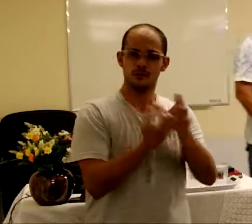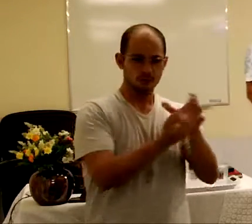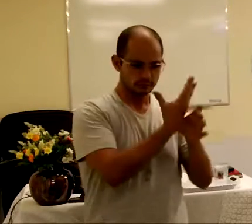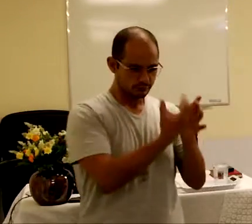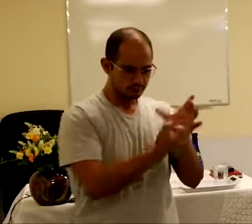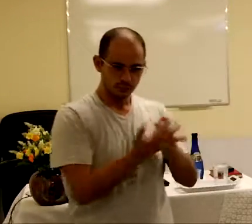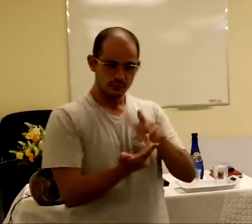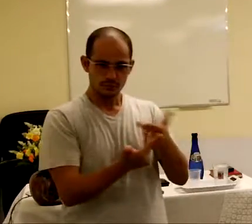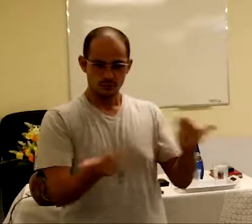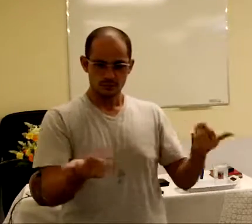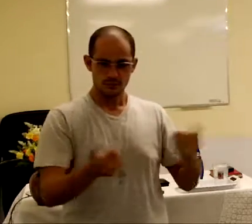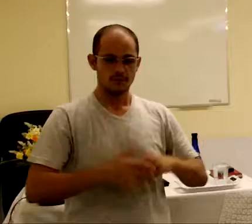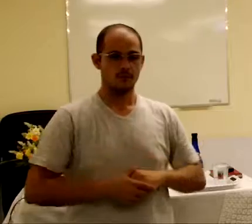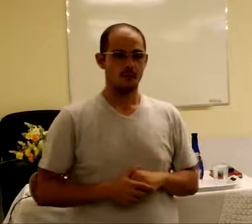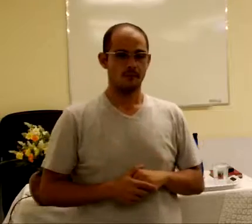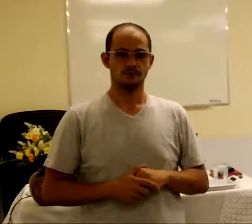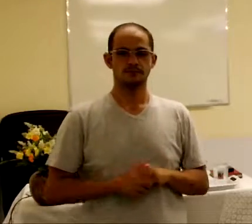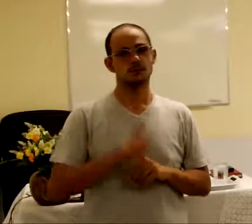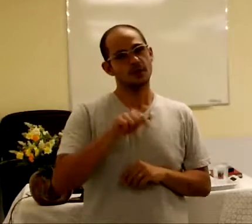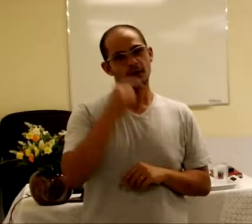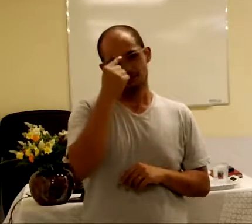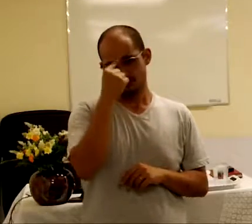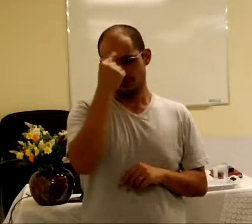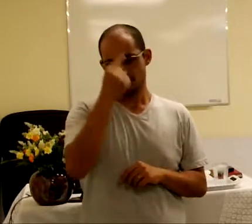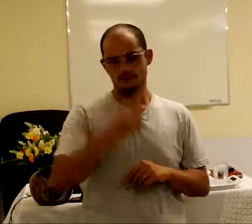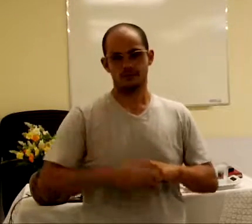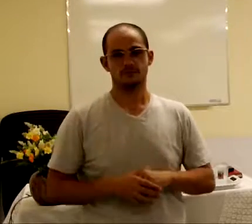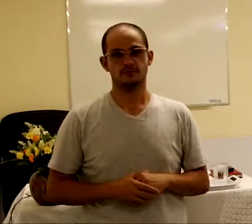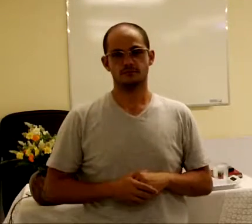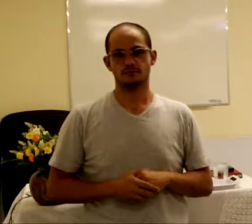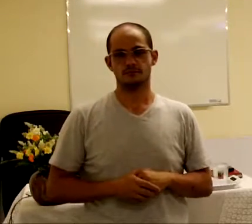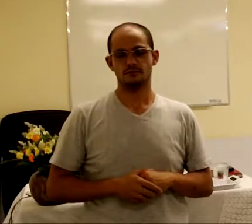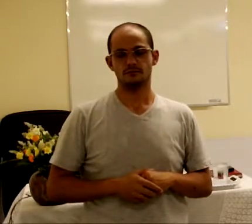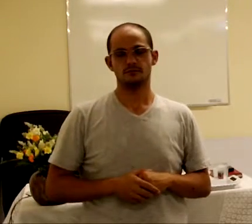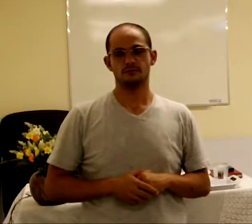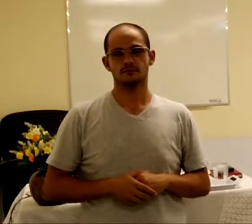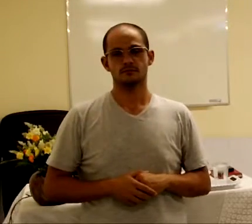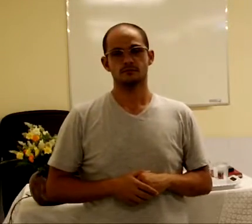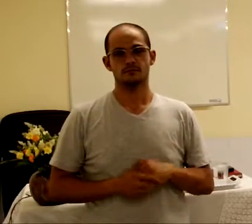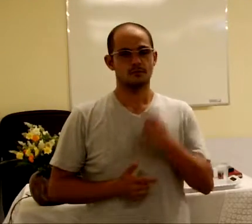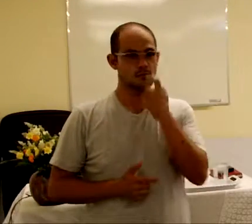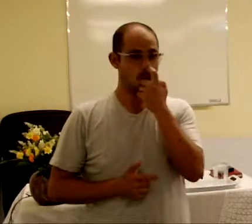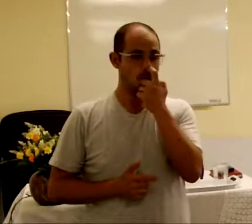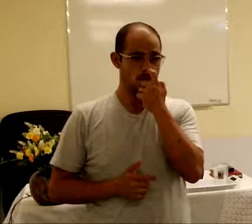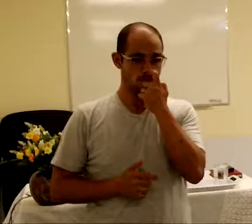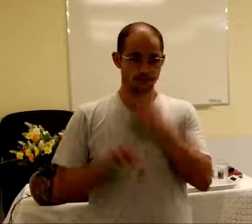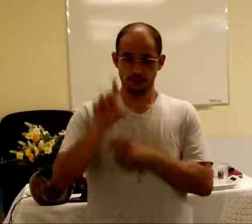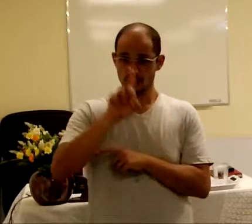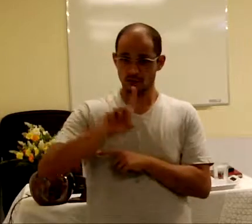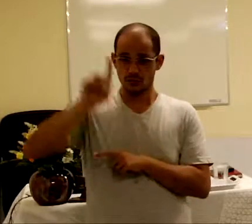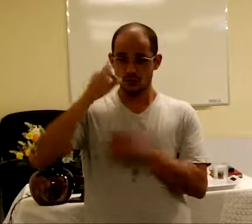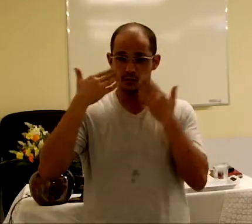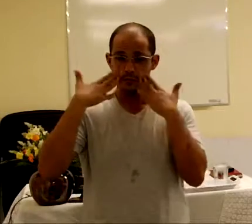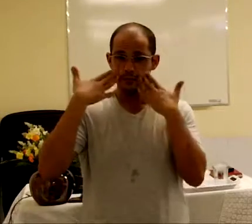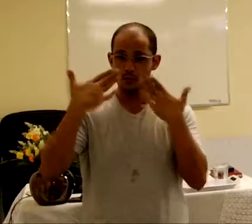obras. Aí é o pulo do gato. Esse é o pulo do gato. Deus não